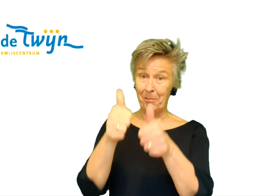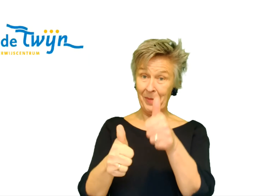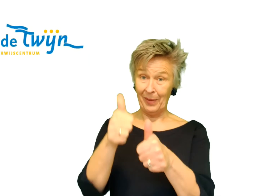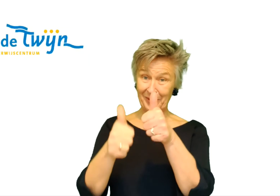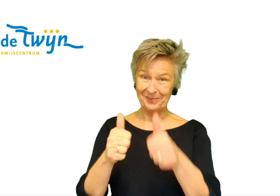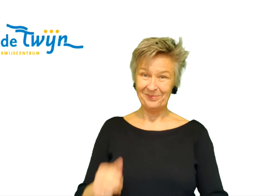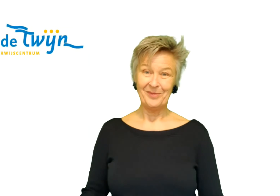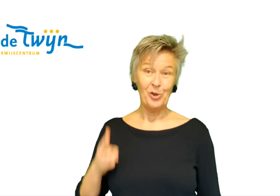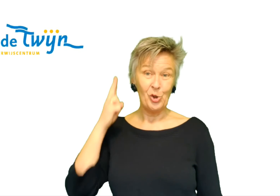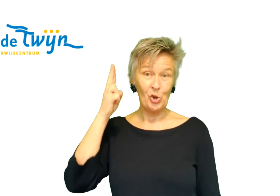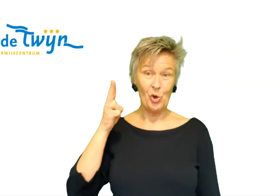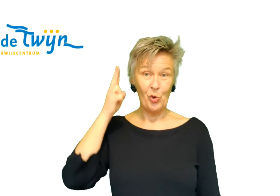Chocolademelk. De